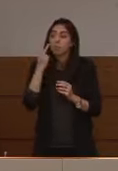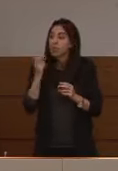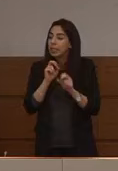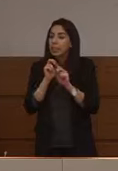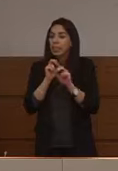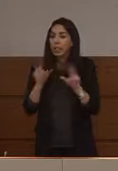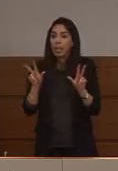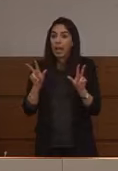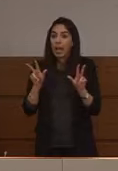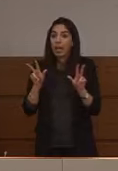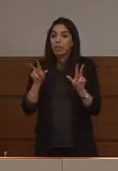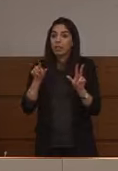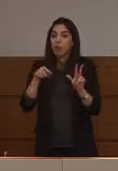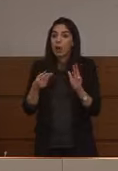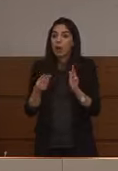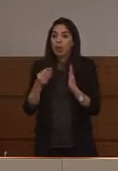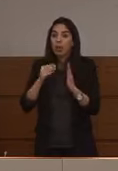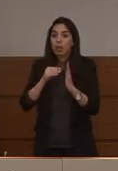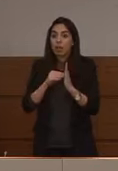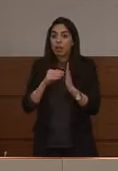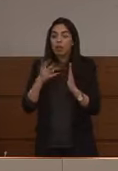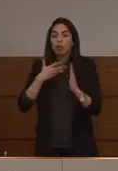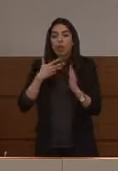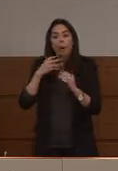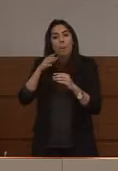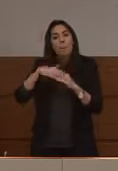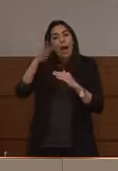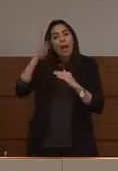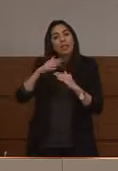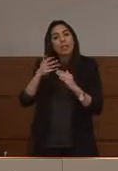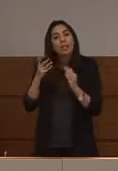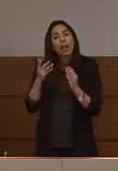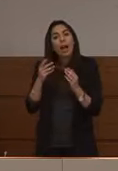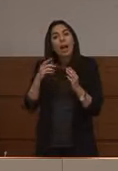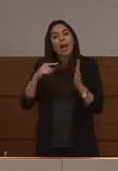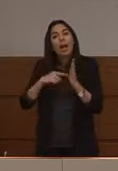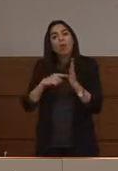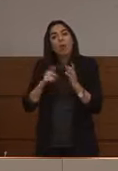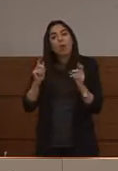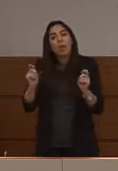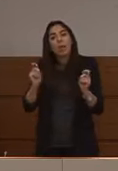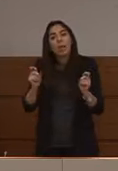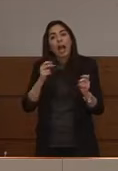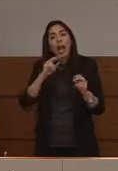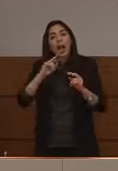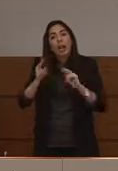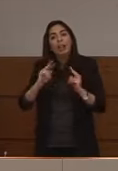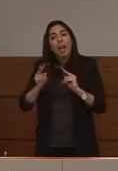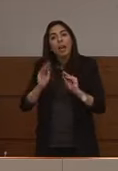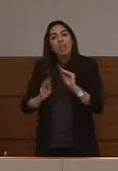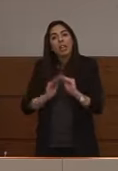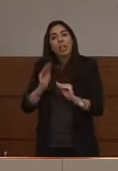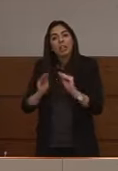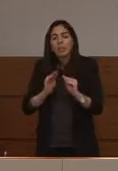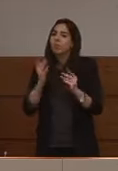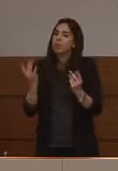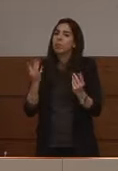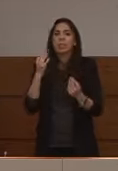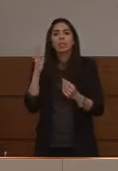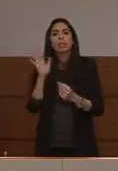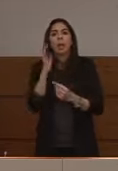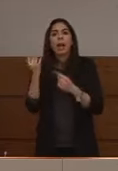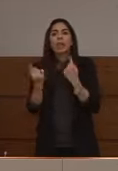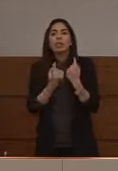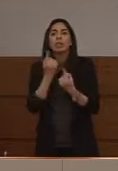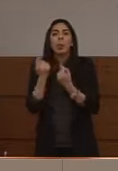almeno quelle che riportate nell'intervista di questa mattina su repubblica la situazione rispetto alle positività e contagi non